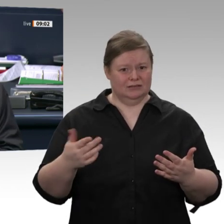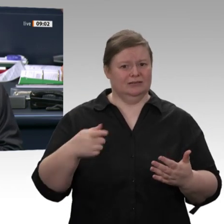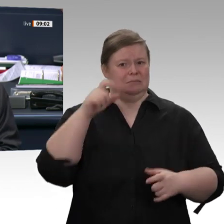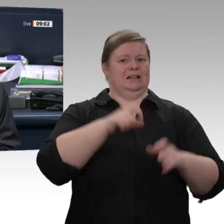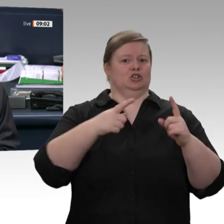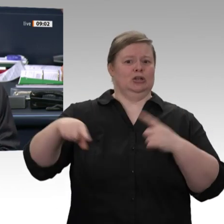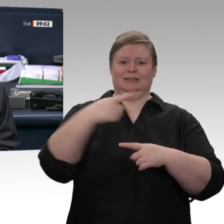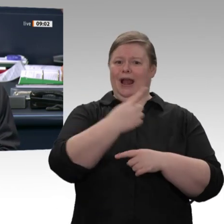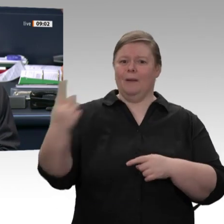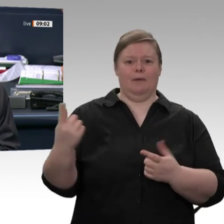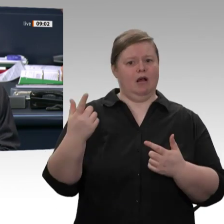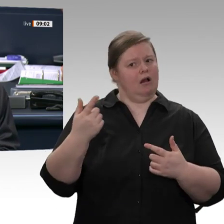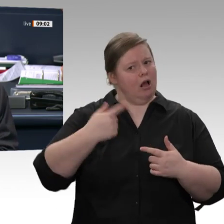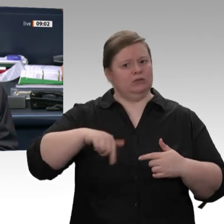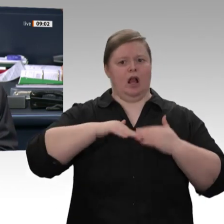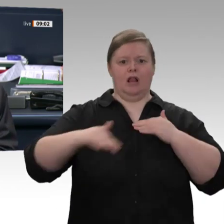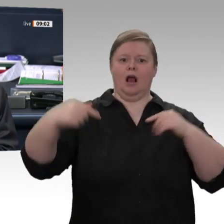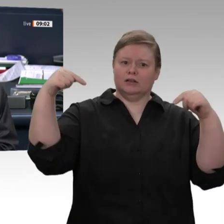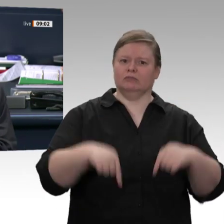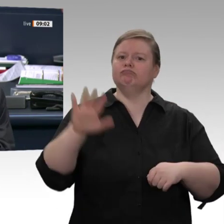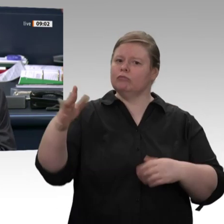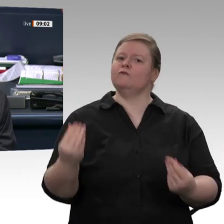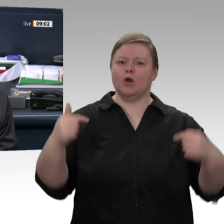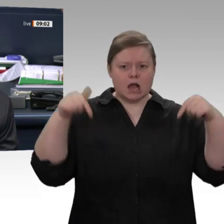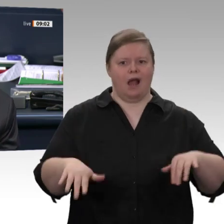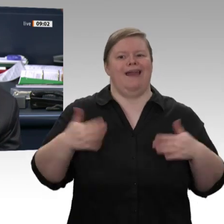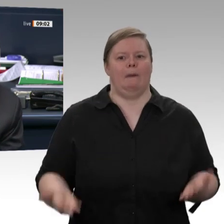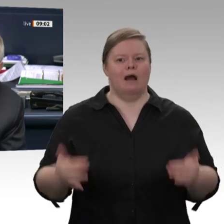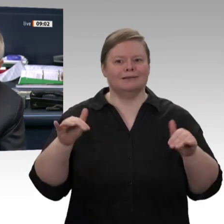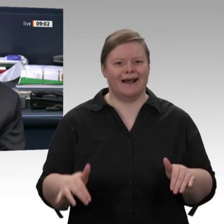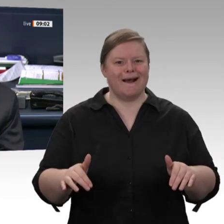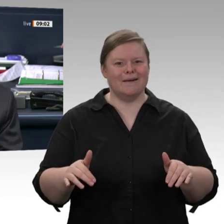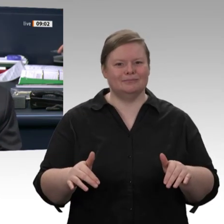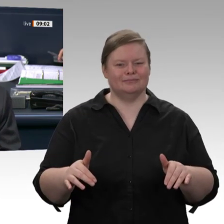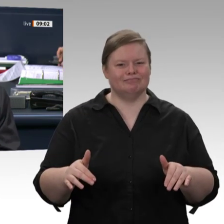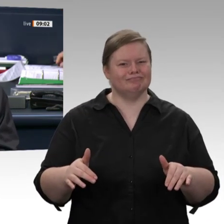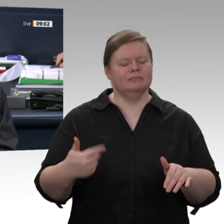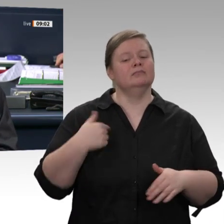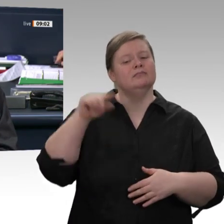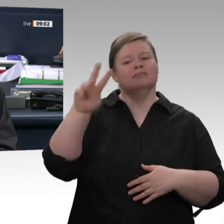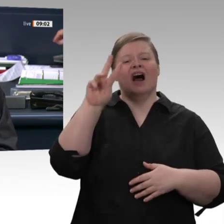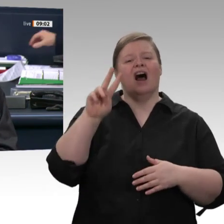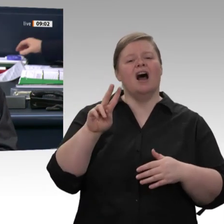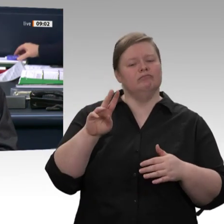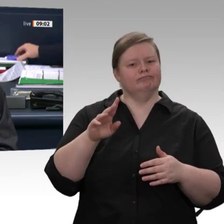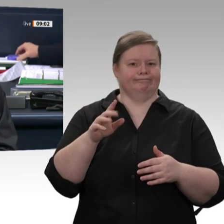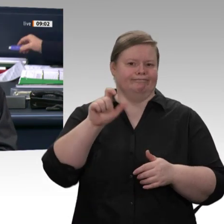Betroffenheit reicht längst nicht mehr. Hanau fordert vor allem Aufrichtigkeit.